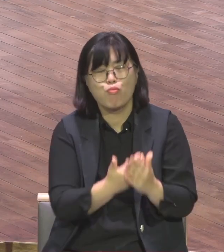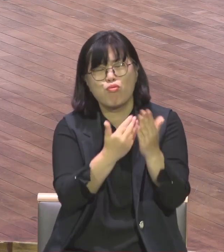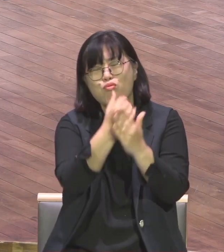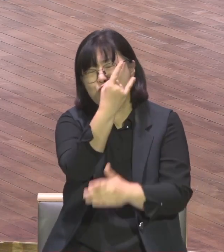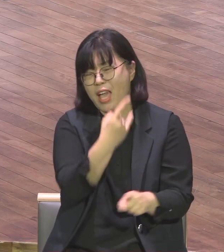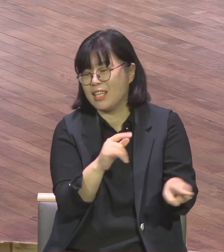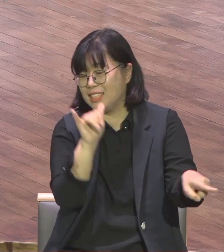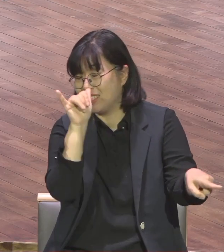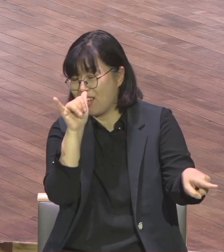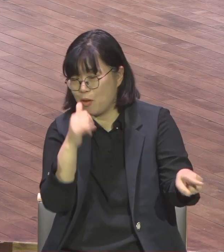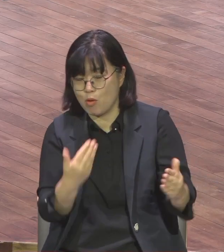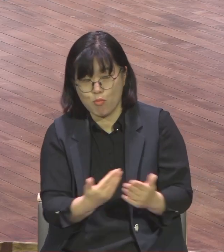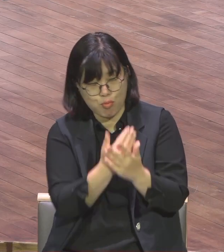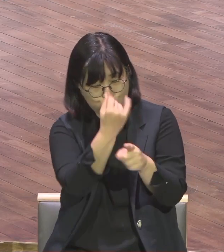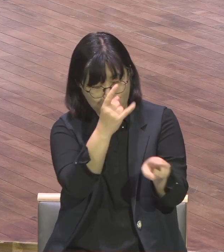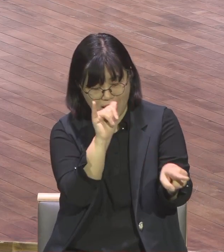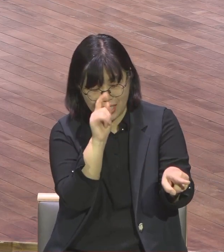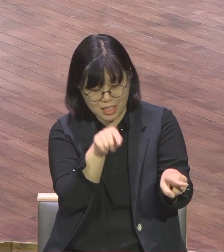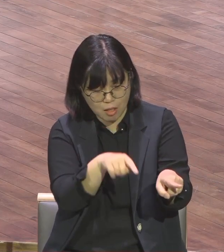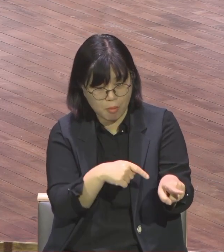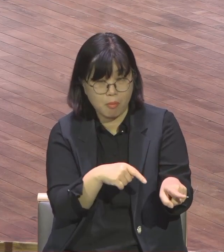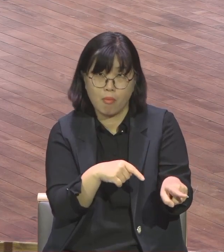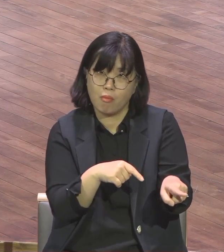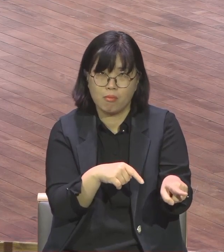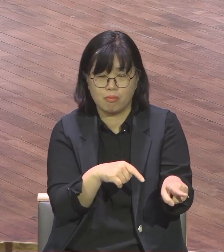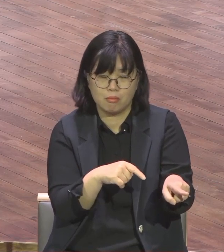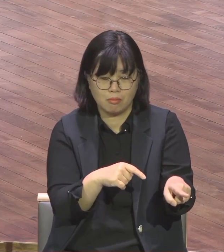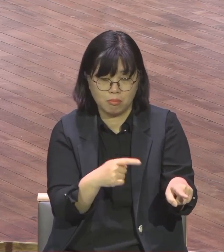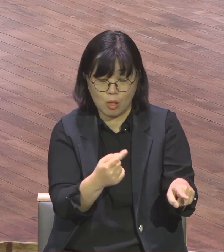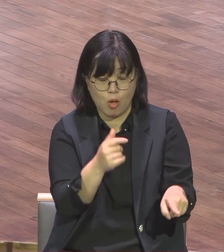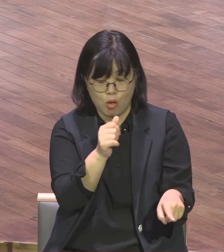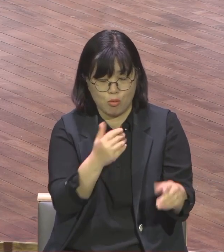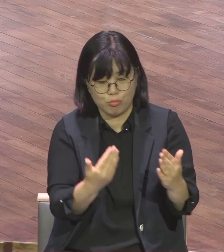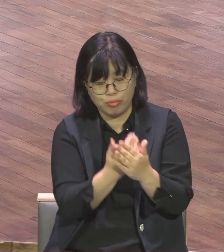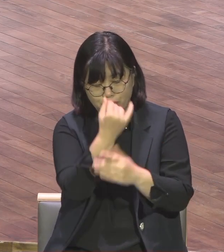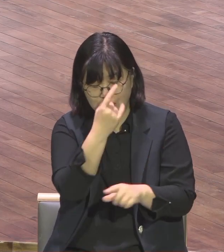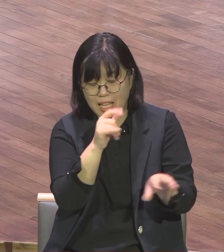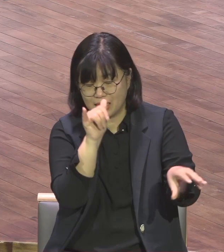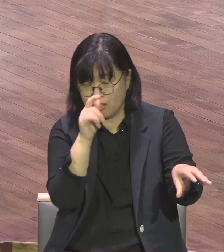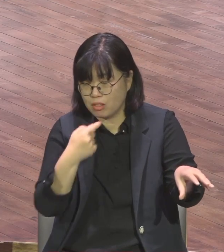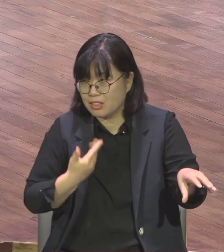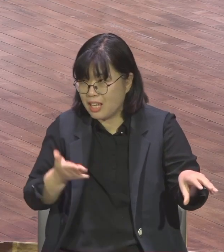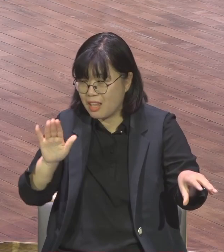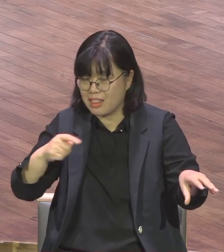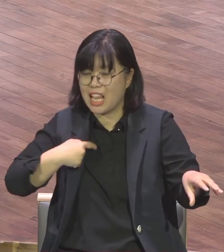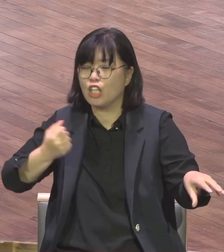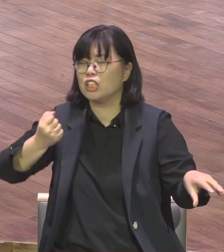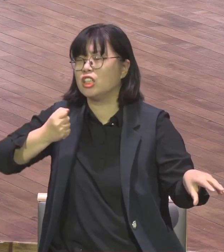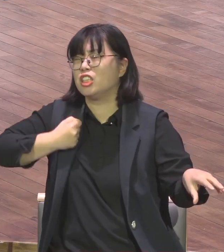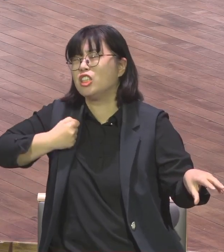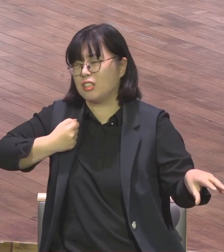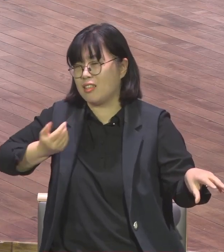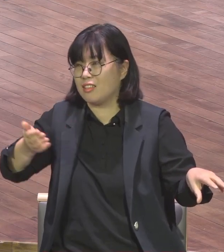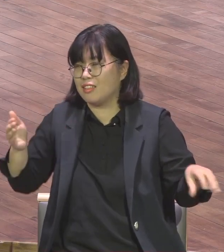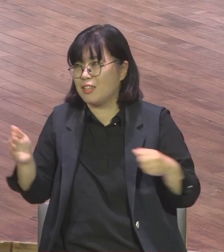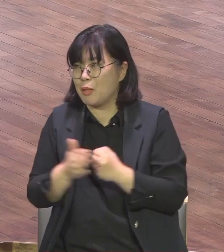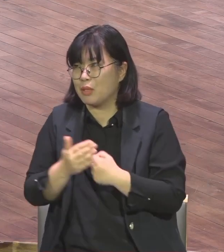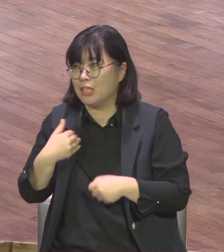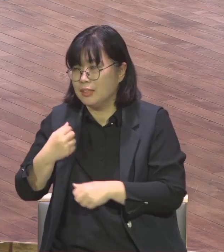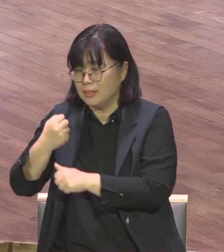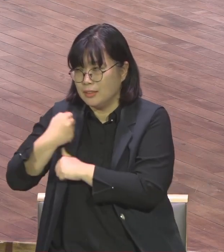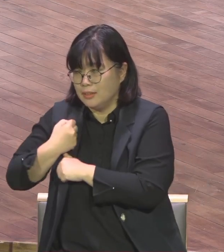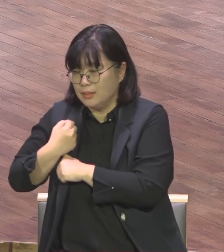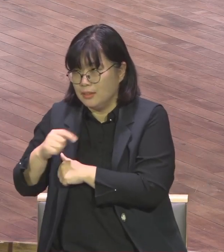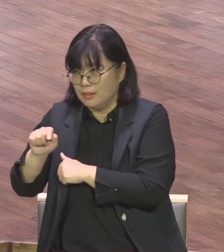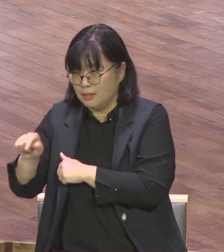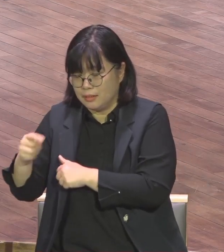참석해서 새벽 낮 저녁 전도보초 쓰면 다 참여했는데 그 다음날 들어오니까 사령부에서 나오면